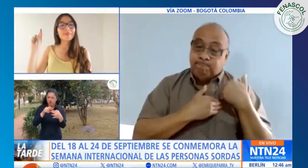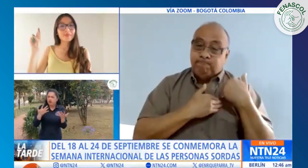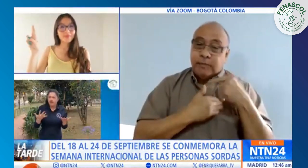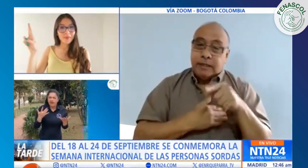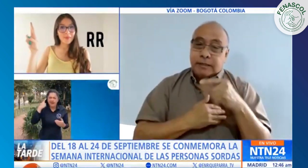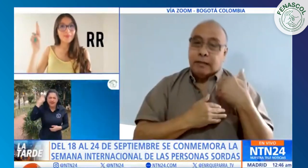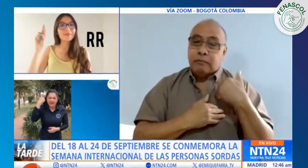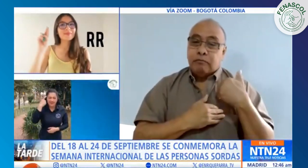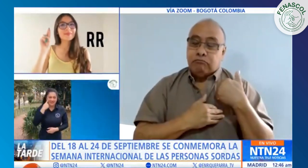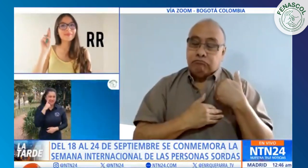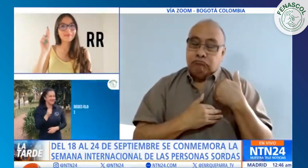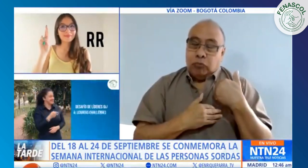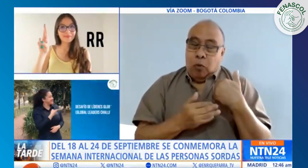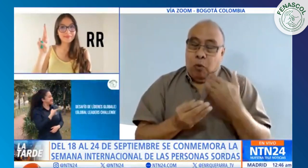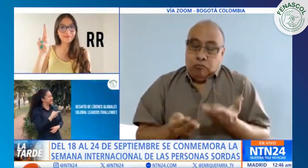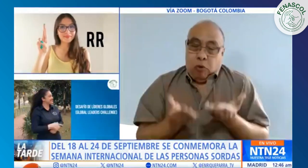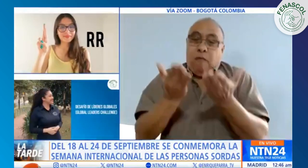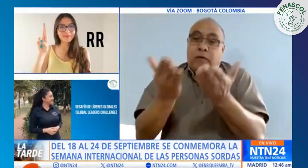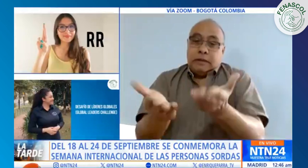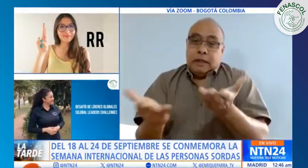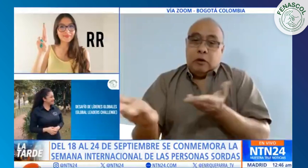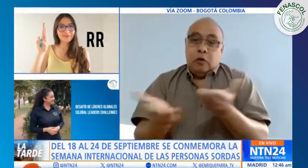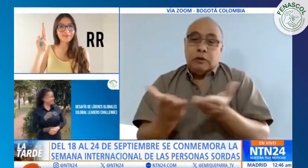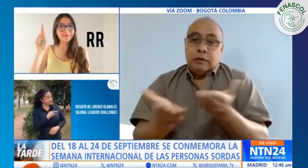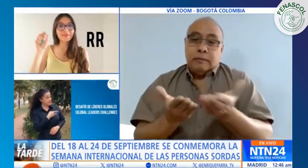discapacidad visual, ¿sí? Y además,